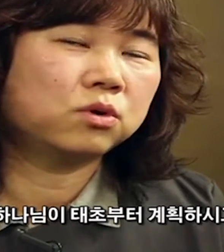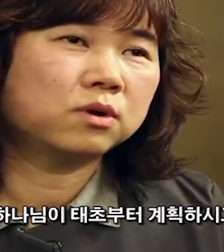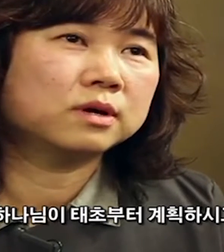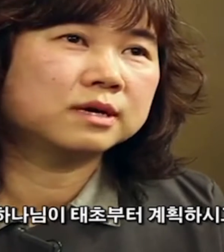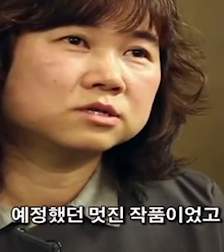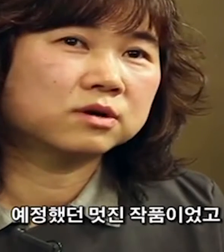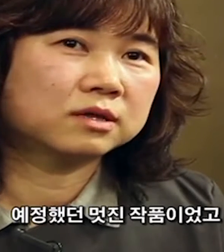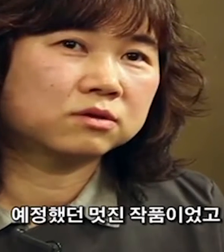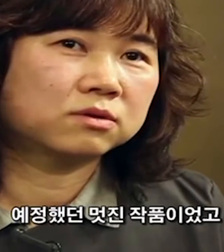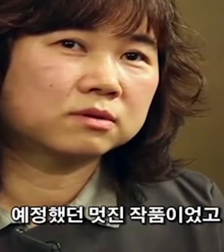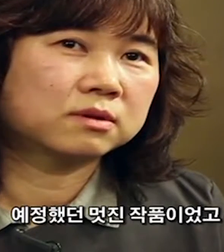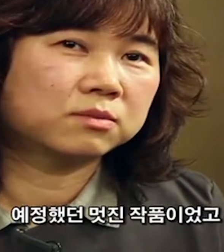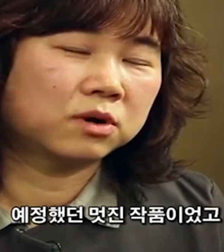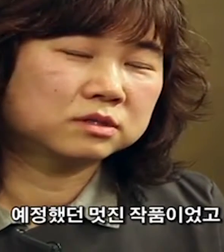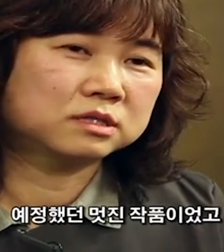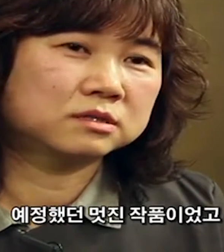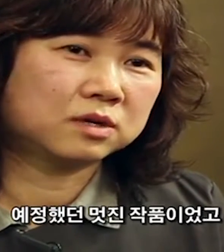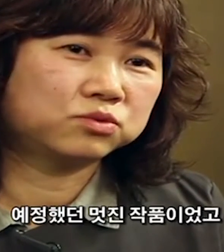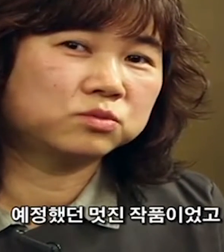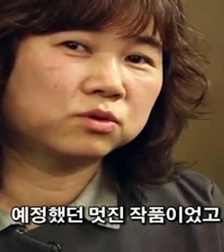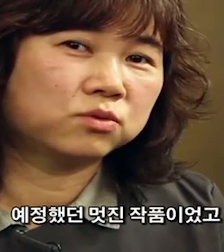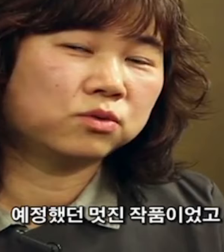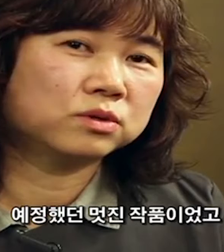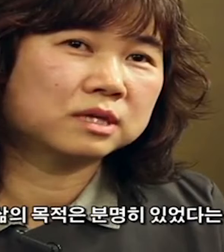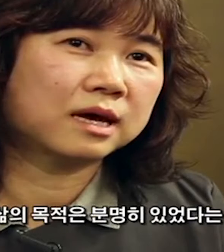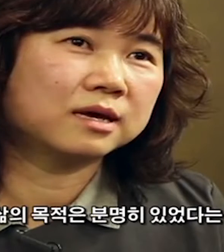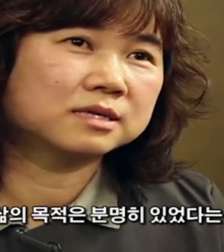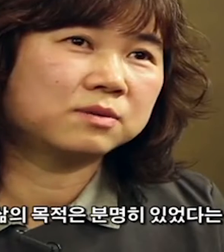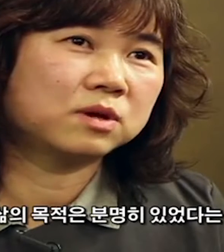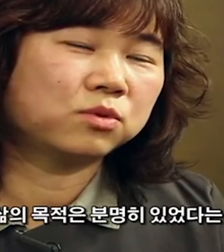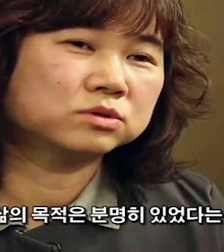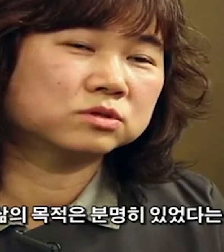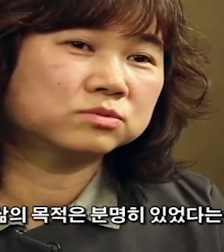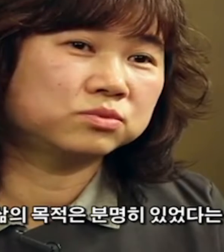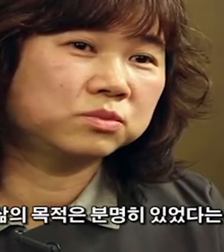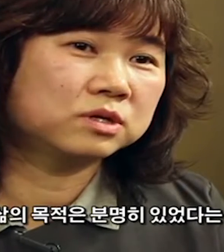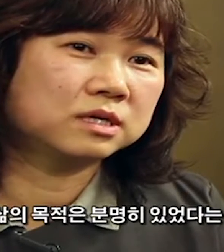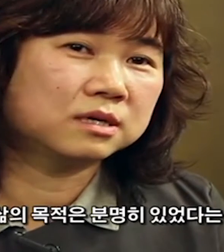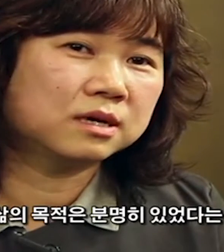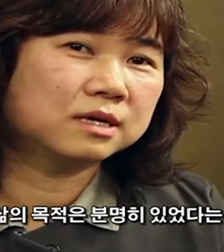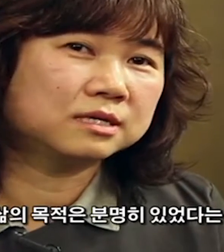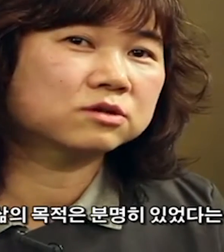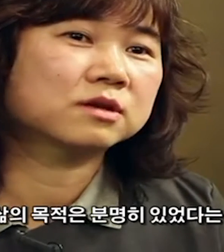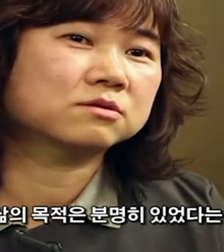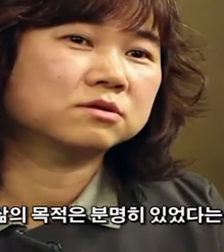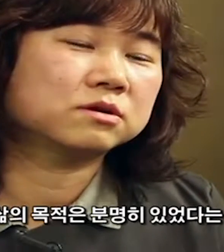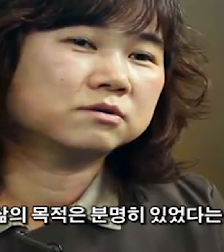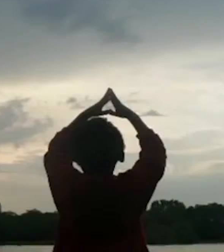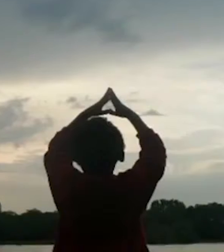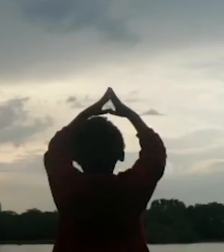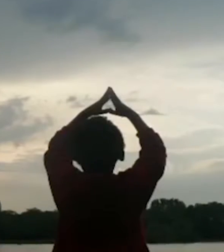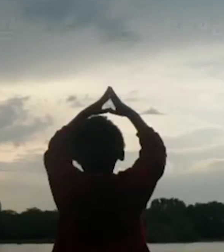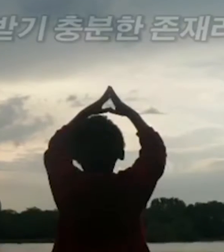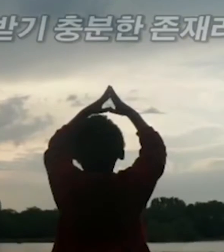계획하시고 예정했던 멋진 작품이었고 나의 삶의 목적은 분명히 있었다는